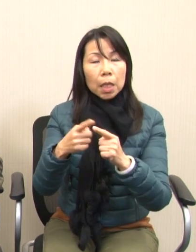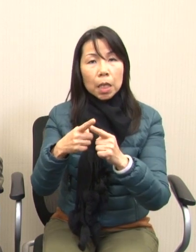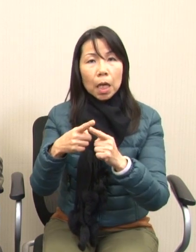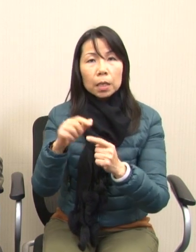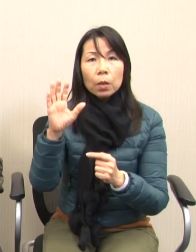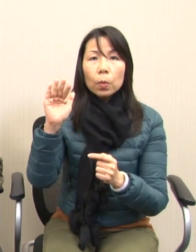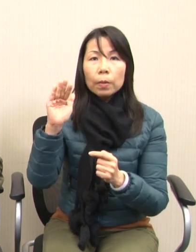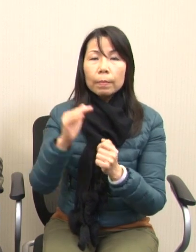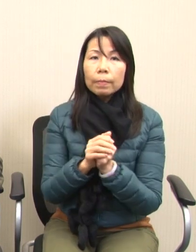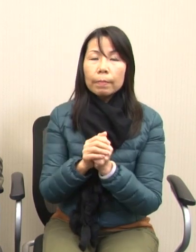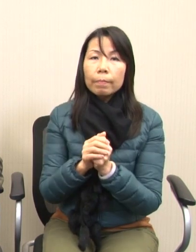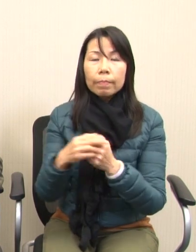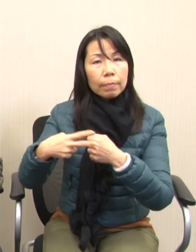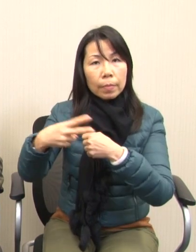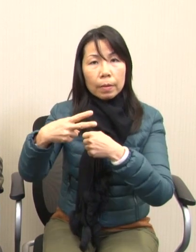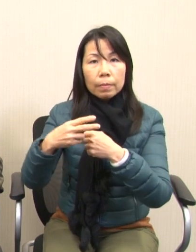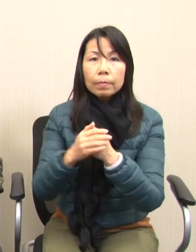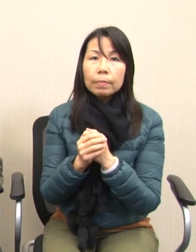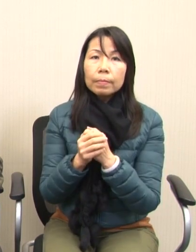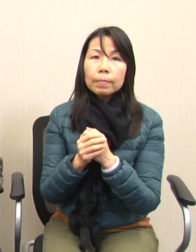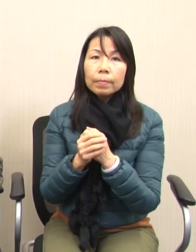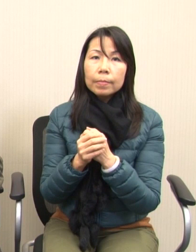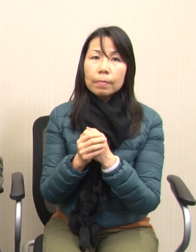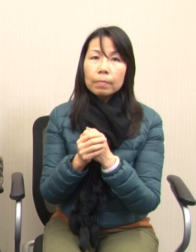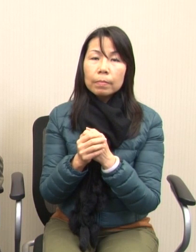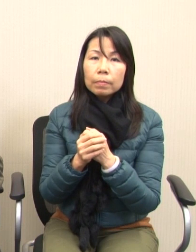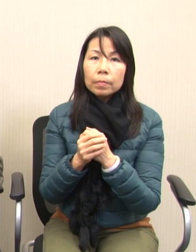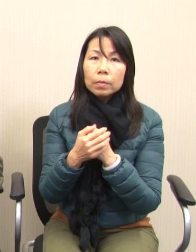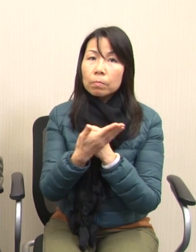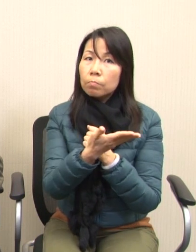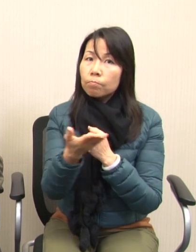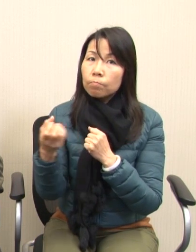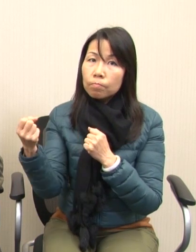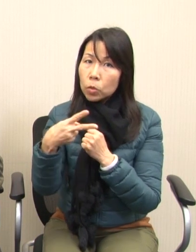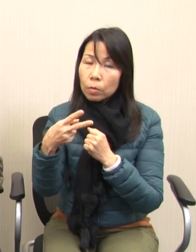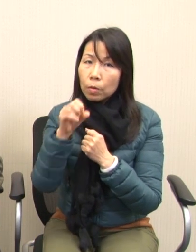有的。第二就是說 我跟大家再說一次，